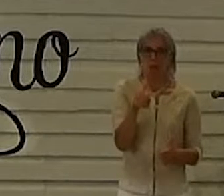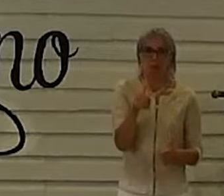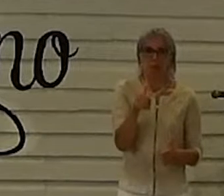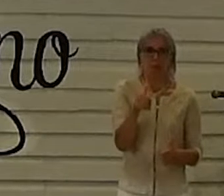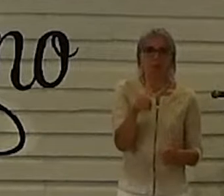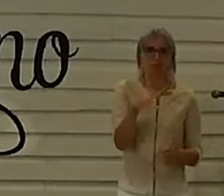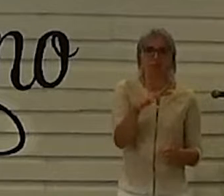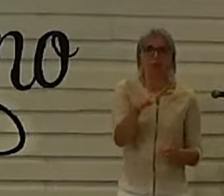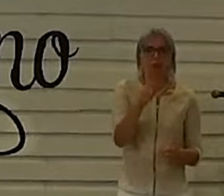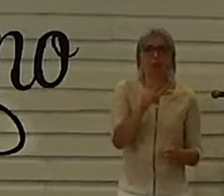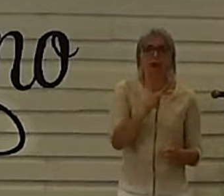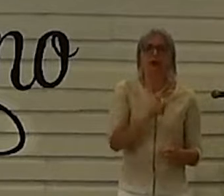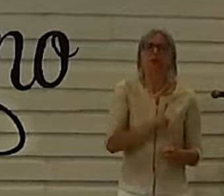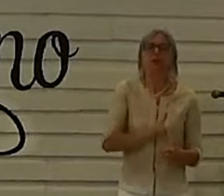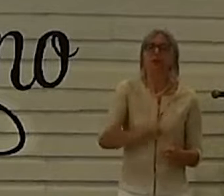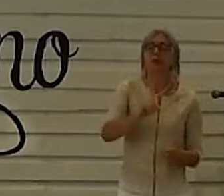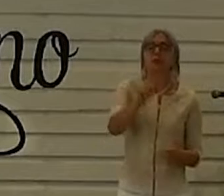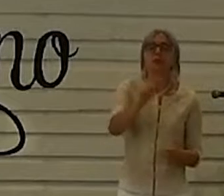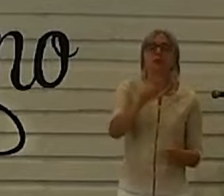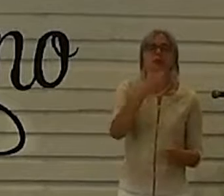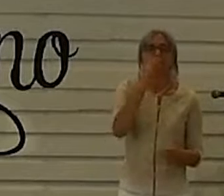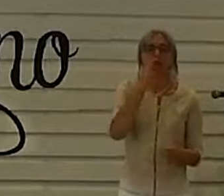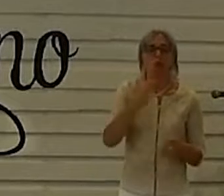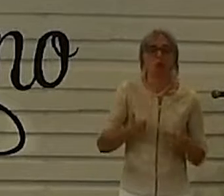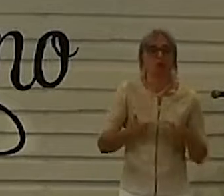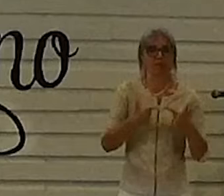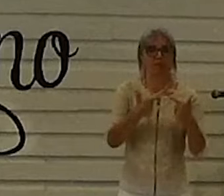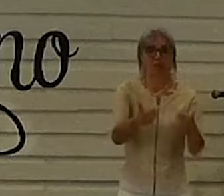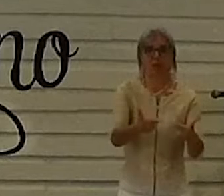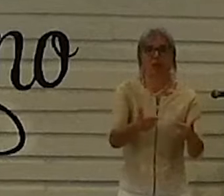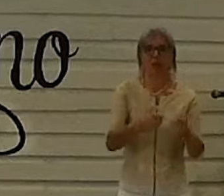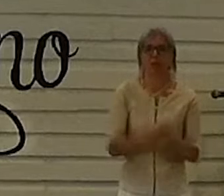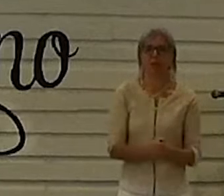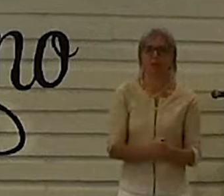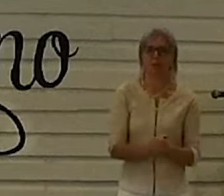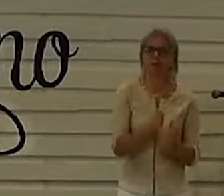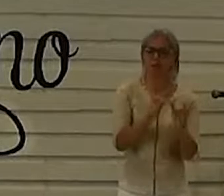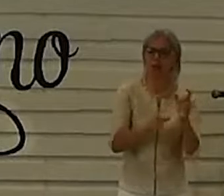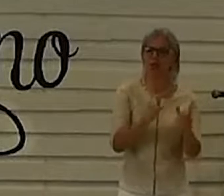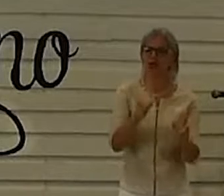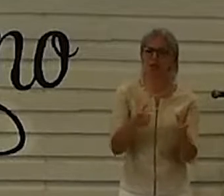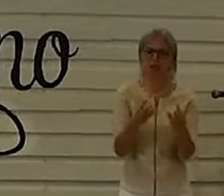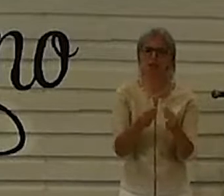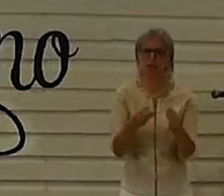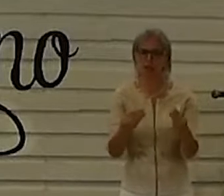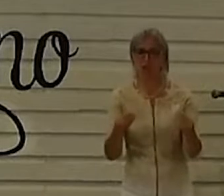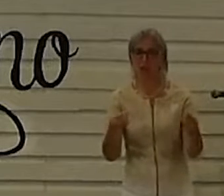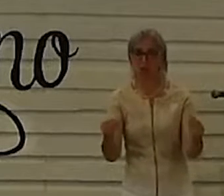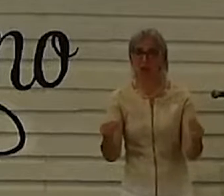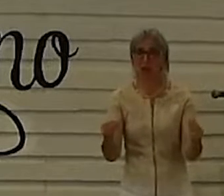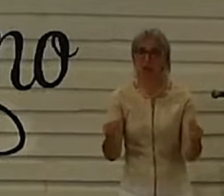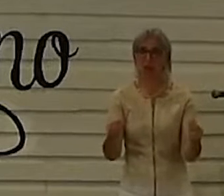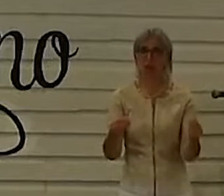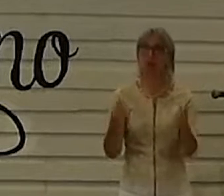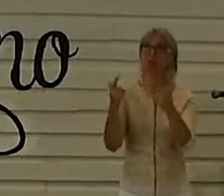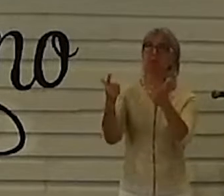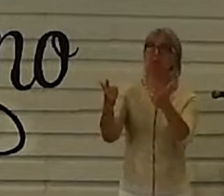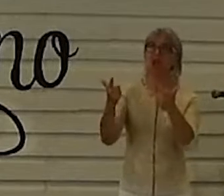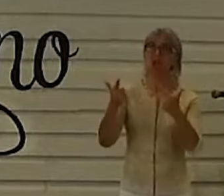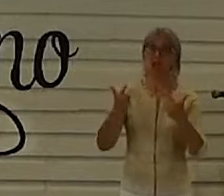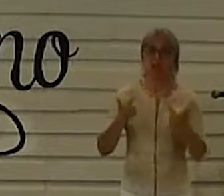vero? Sempre per ricevere qualcosa. E molte persone ne hanno ricevuto un beneficio, sono